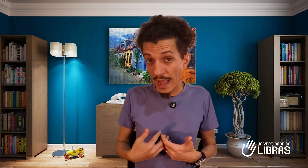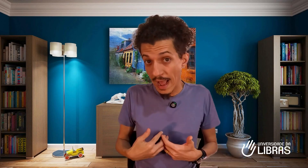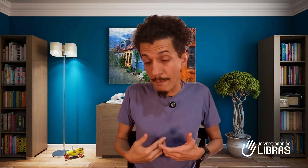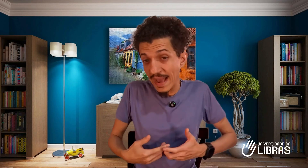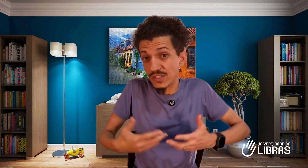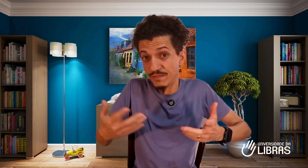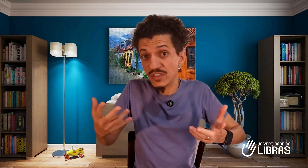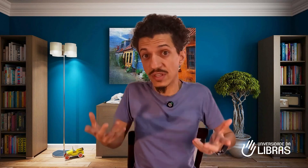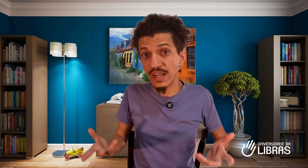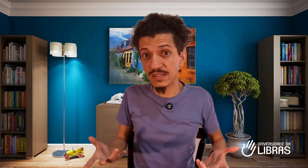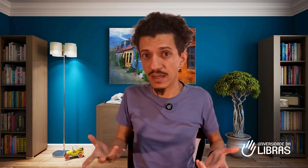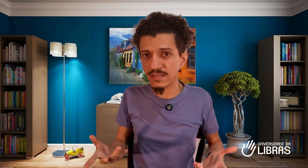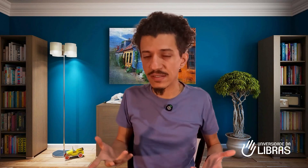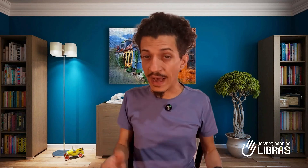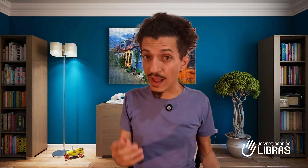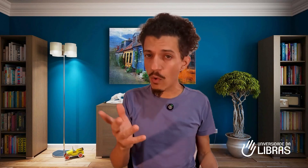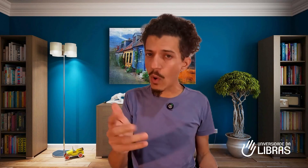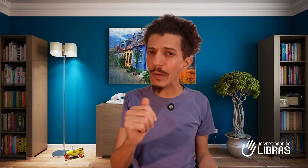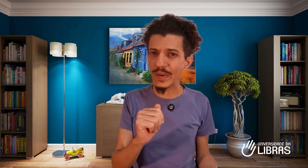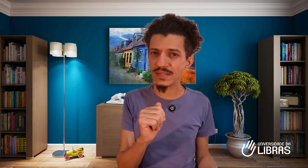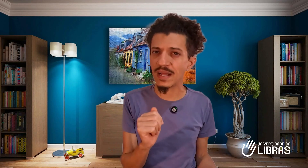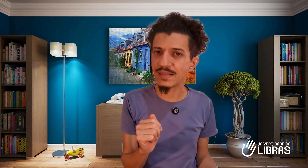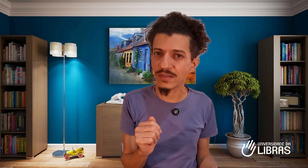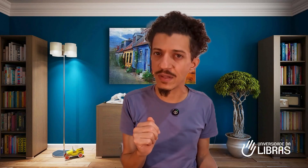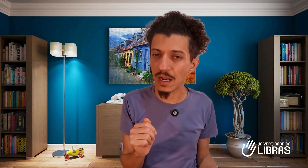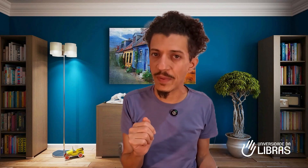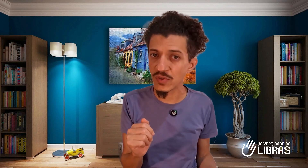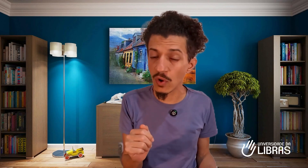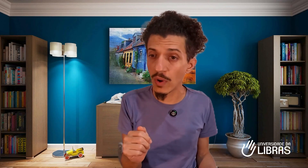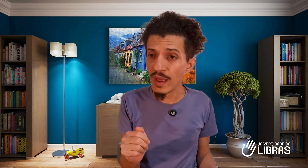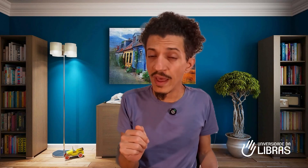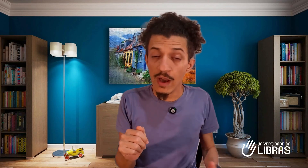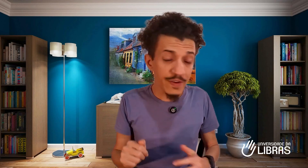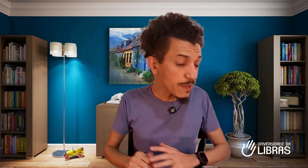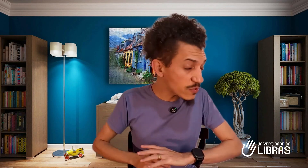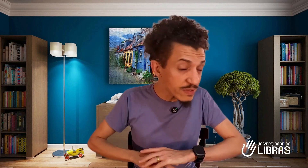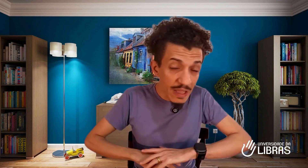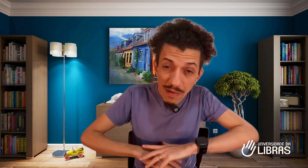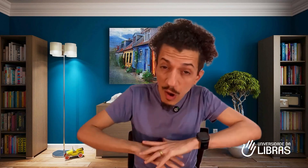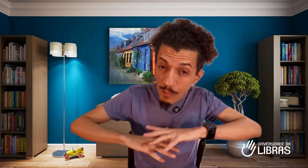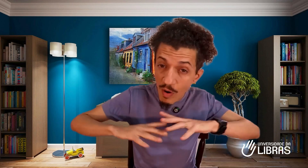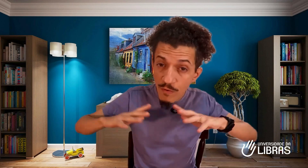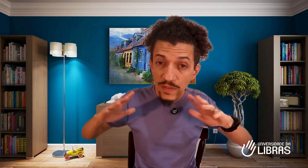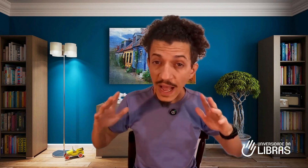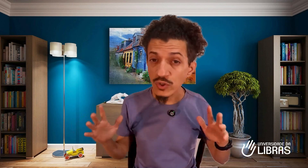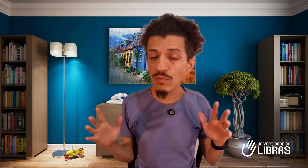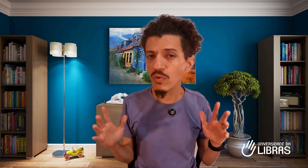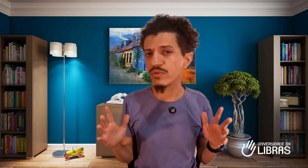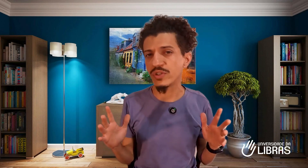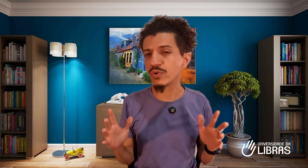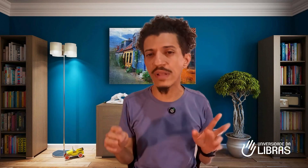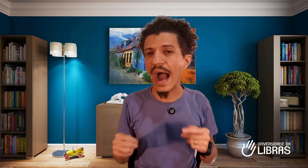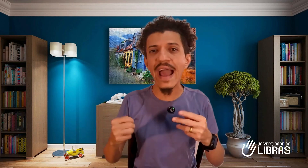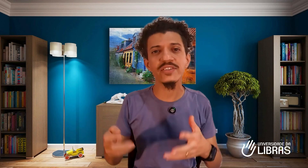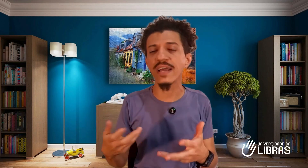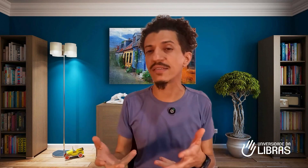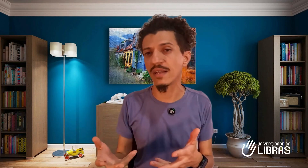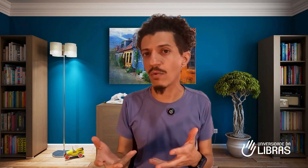mais de 23 anos nessa área, eu olho para a sinalização daquela pessoa, eu vejo que a pessoa tem a maior boa vontade do mundo de ajudar e de estar ensinando algo.